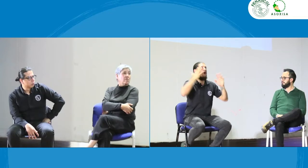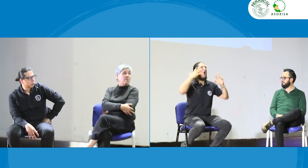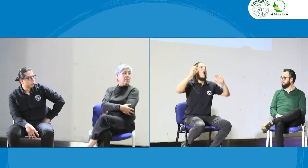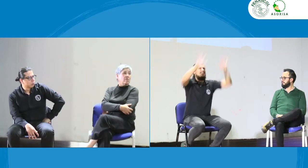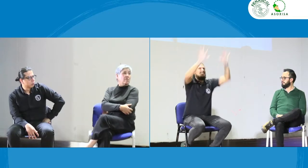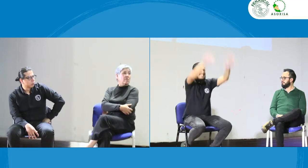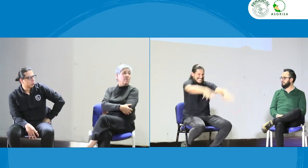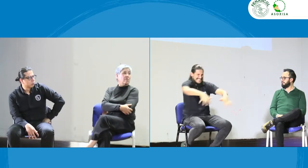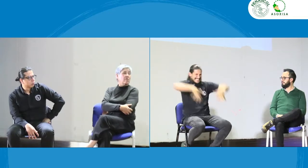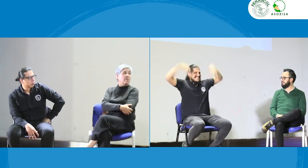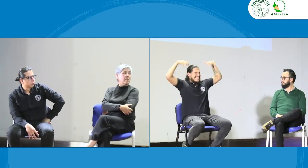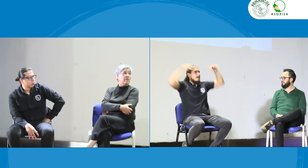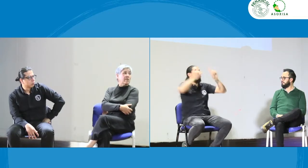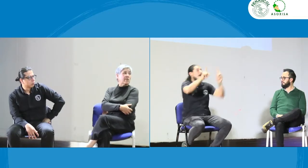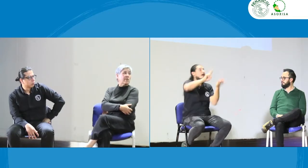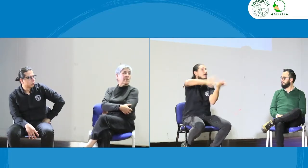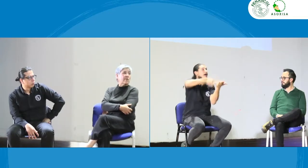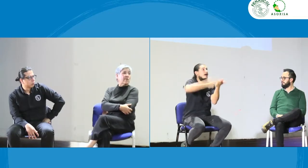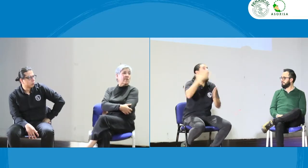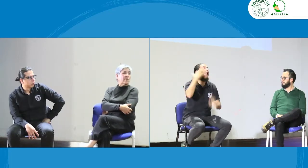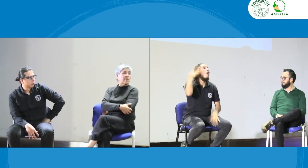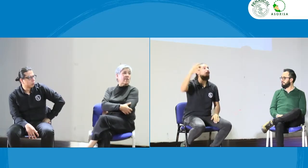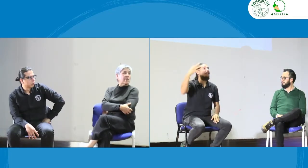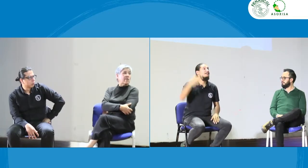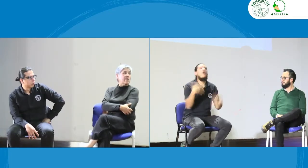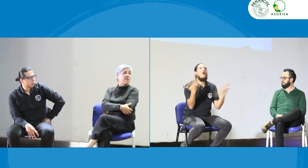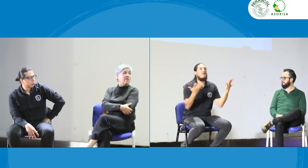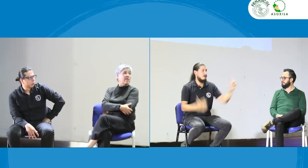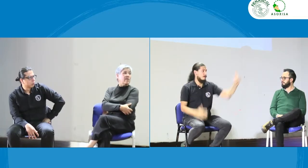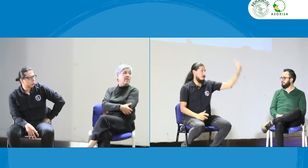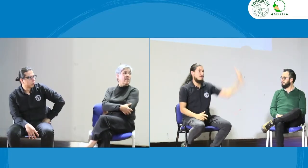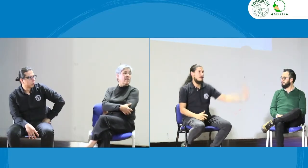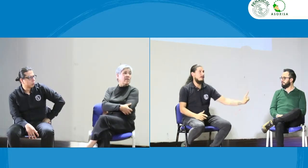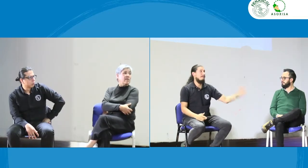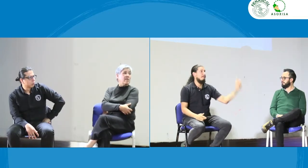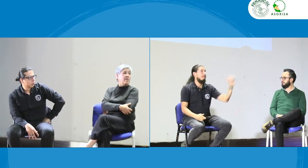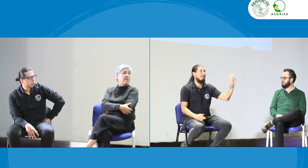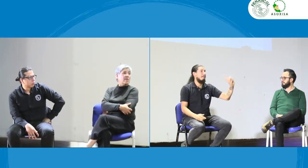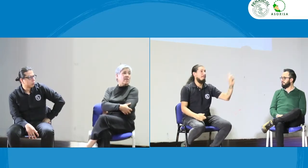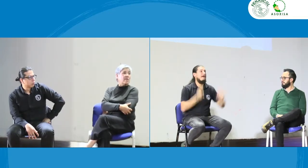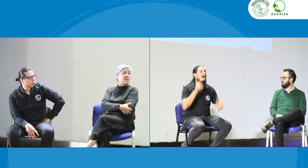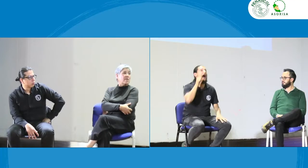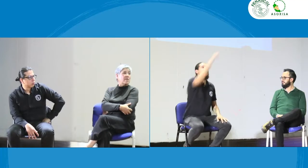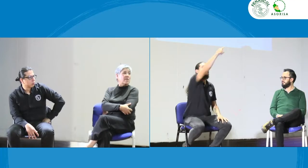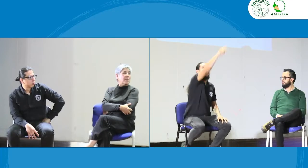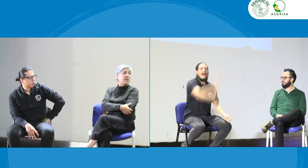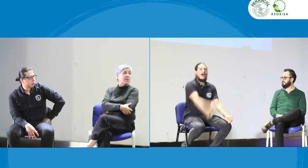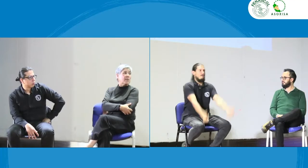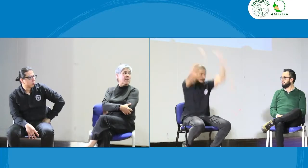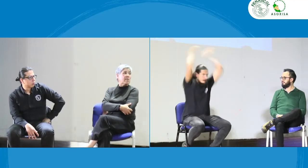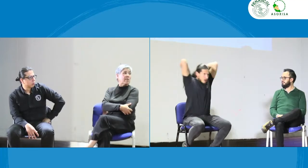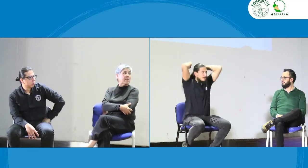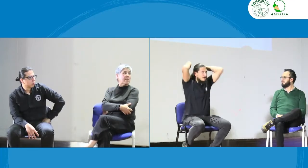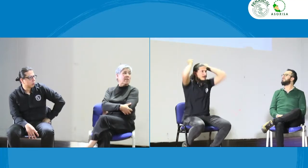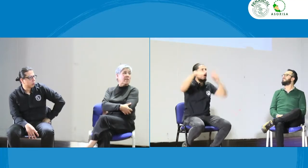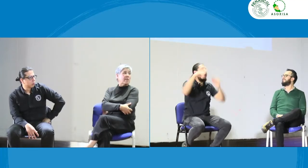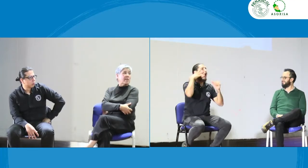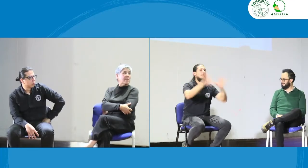cualquier lengua, entonces están en un evento. Un intérprete oyente, ¿cómo lo hace? El intérprete no se hace adelante, el